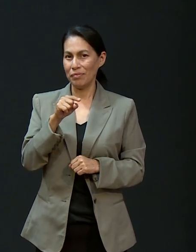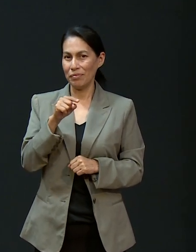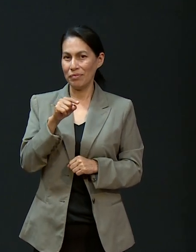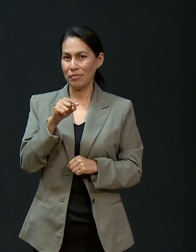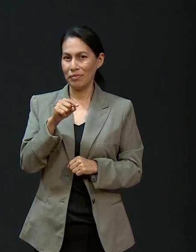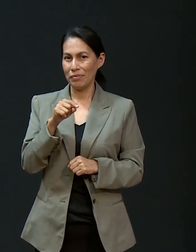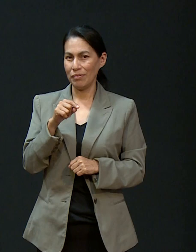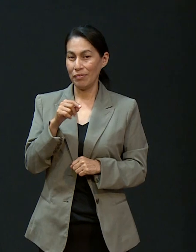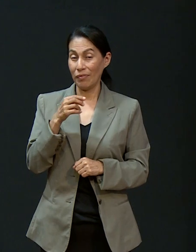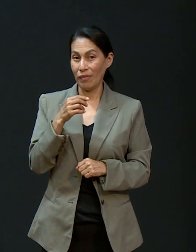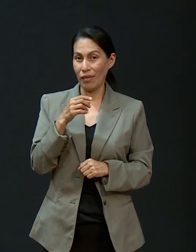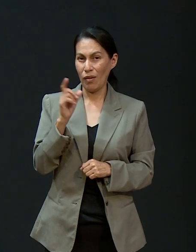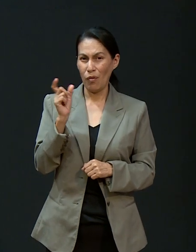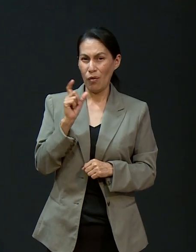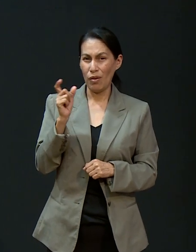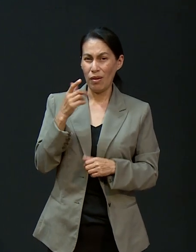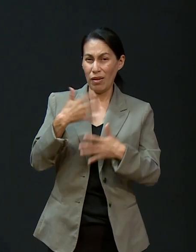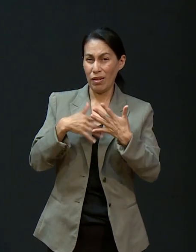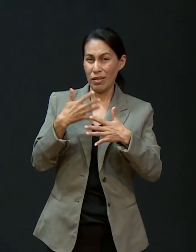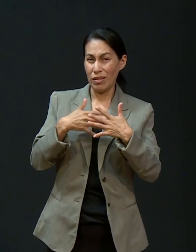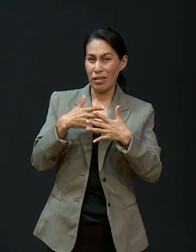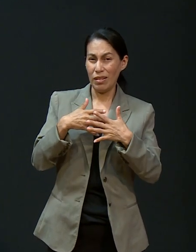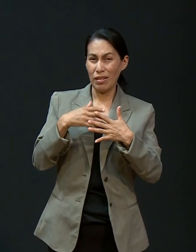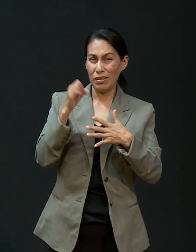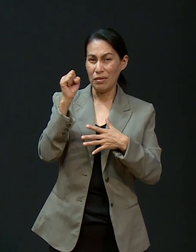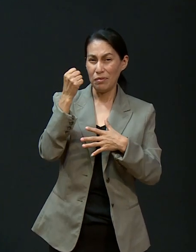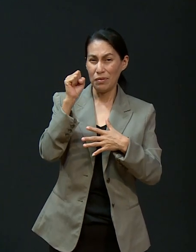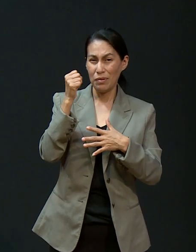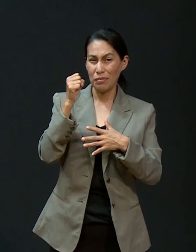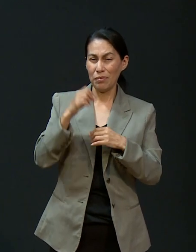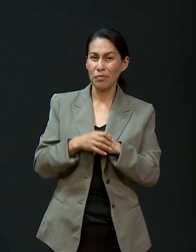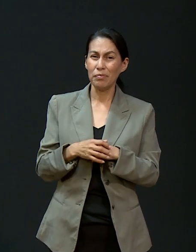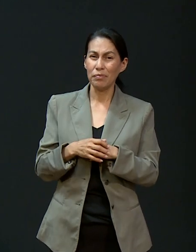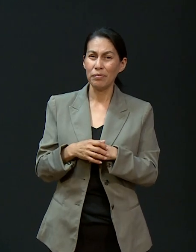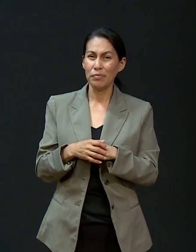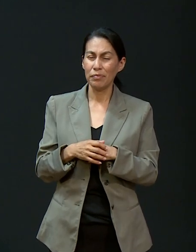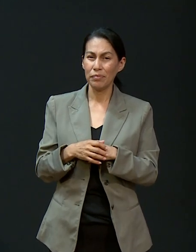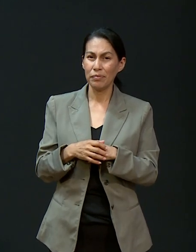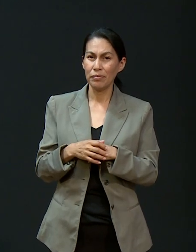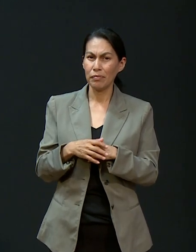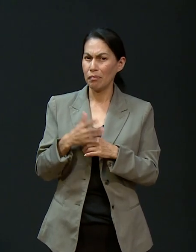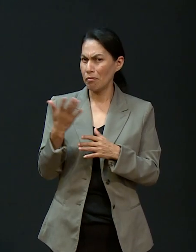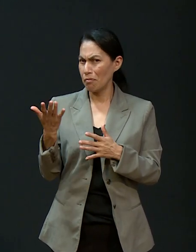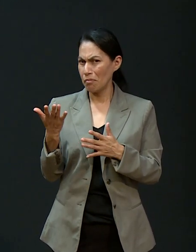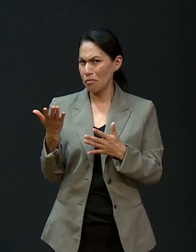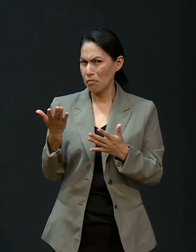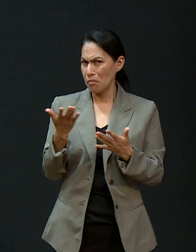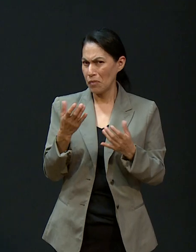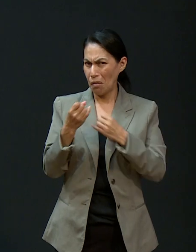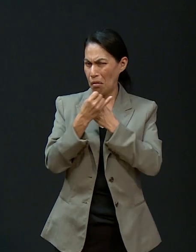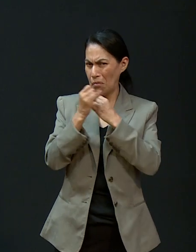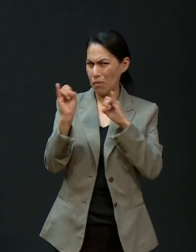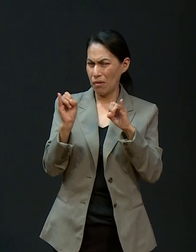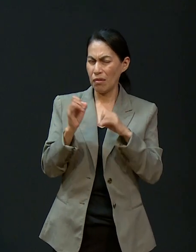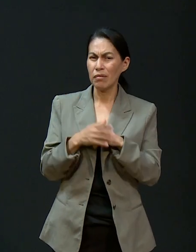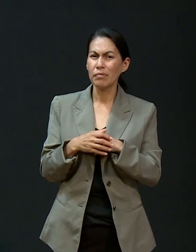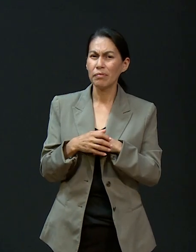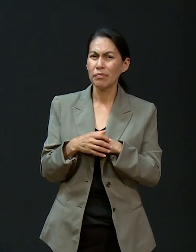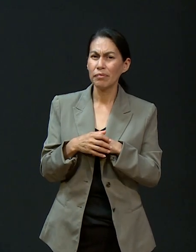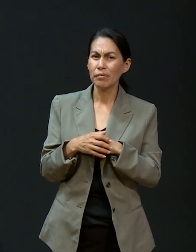Sí, aquí estamos en el día del grito, en la casa de un amigo. Y está la izquierda,